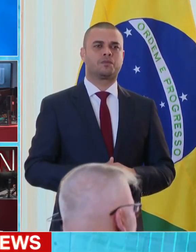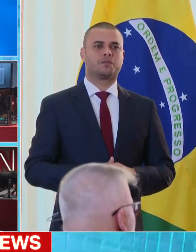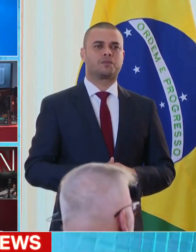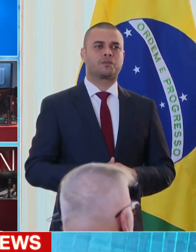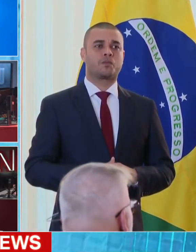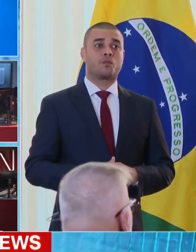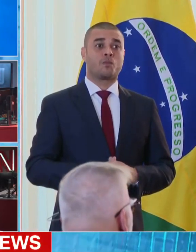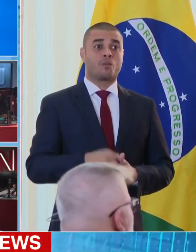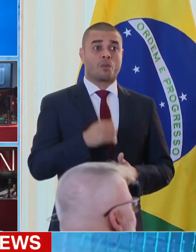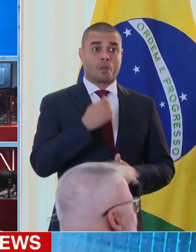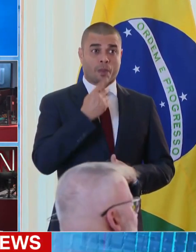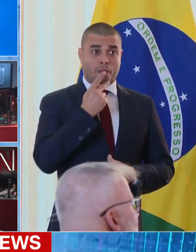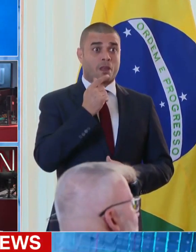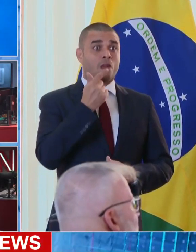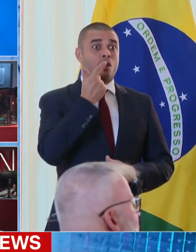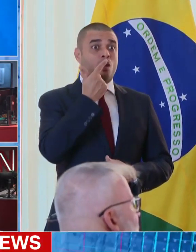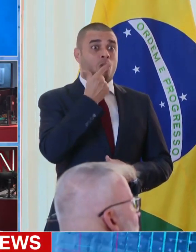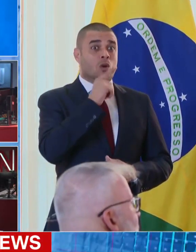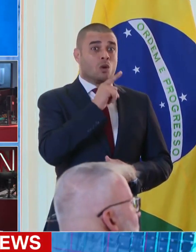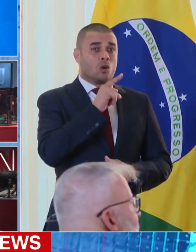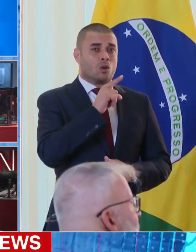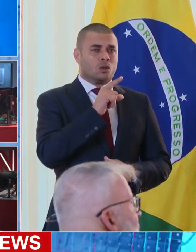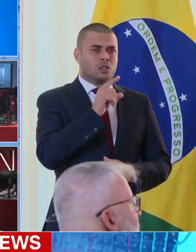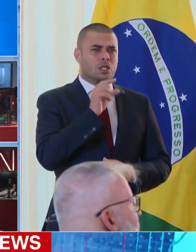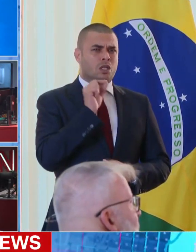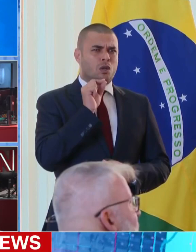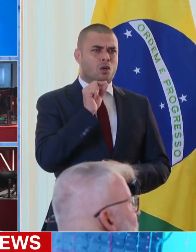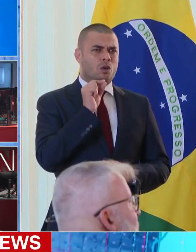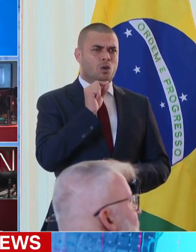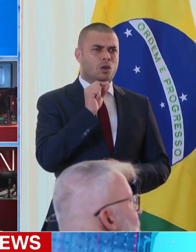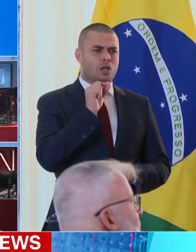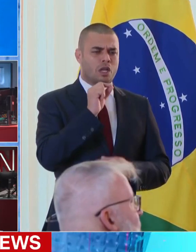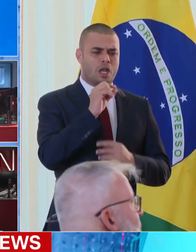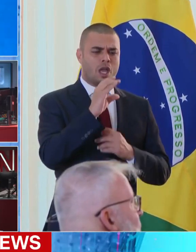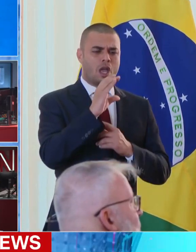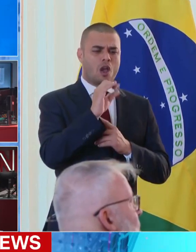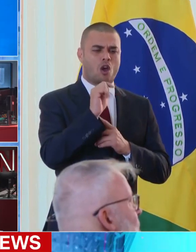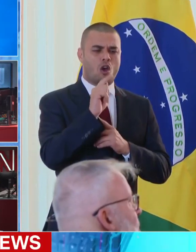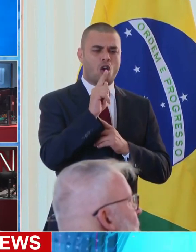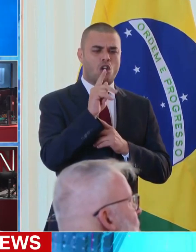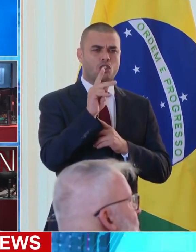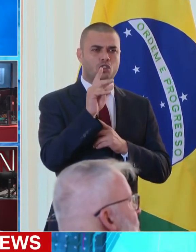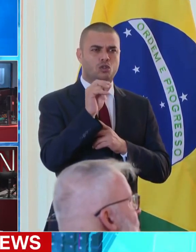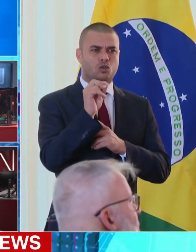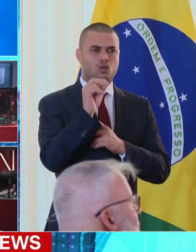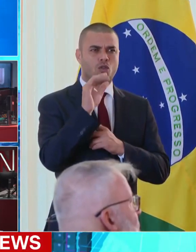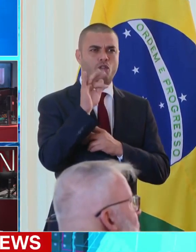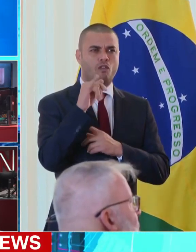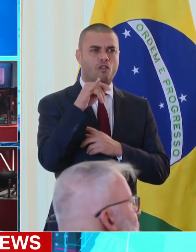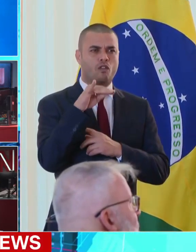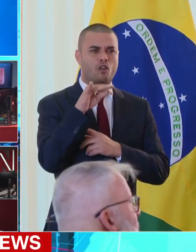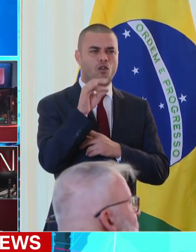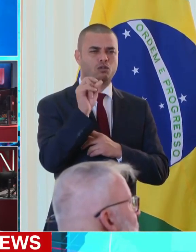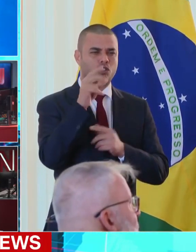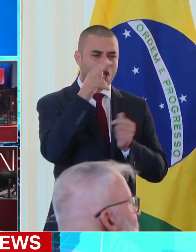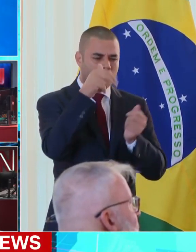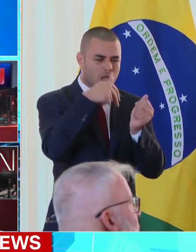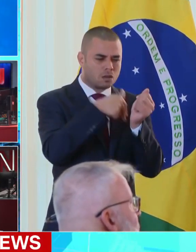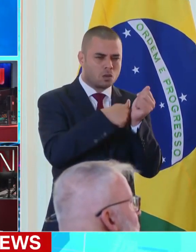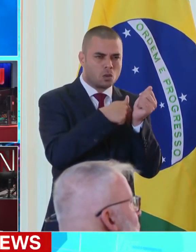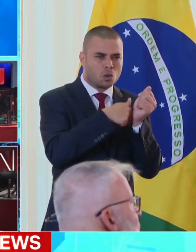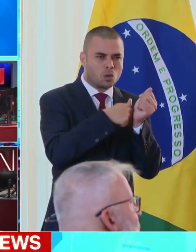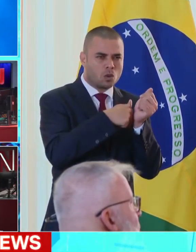ato mostra aqui ao utilizar o aparato estatal maioria dos vídeos vários vídeos da Tv